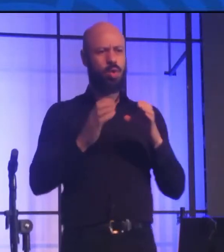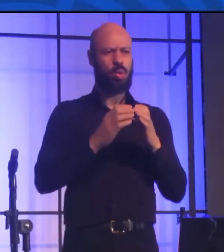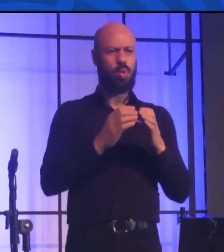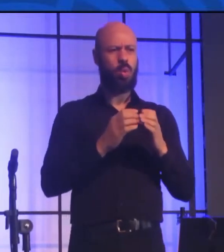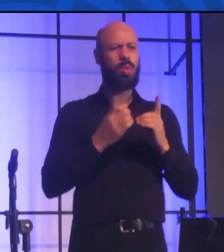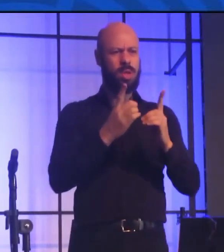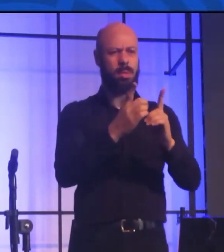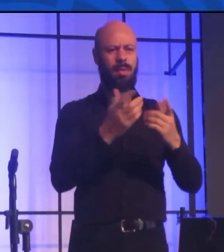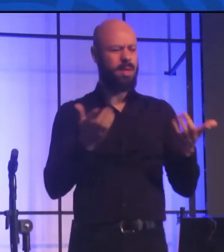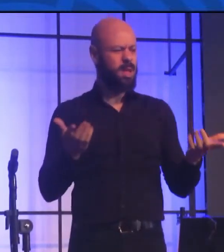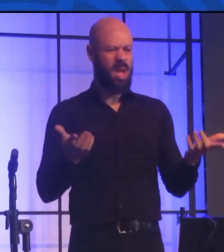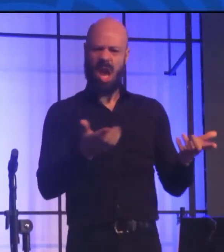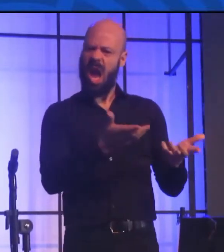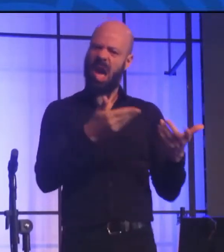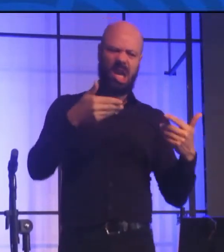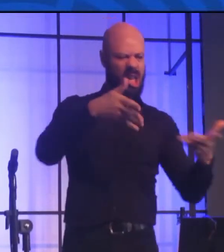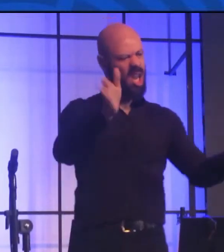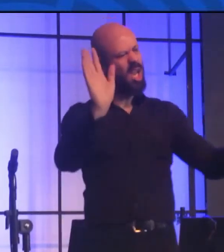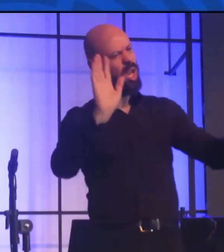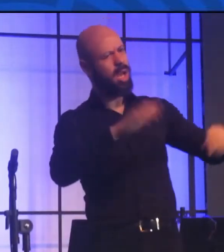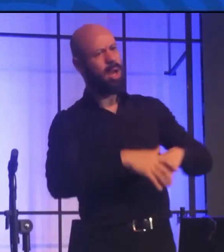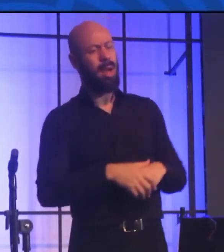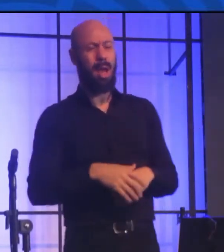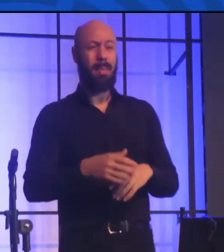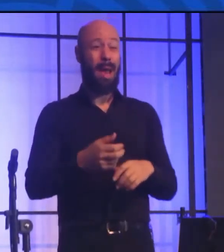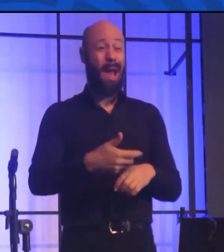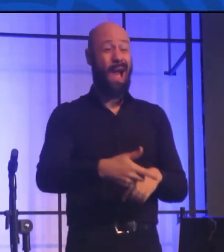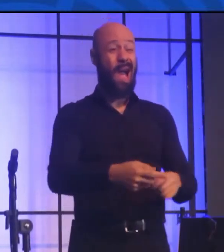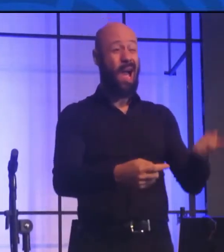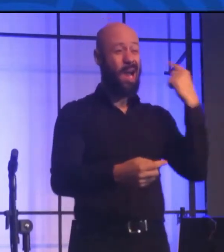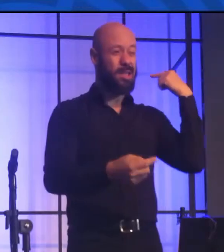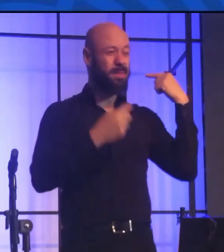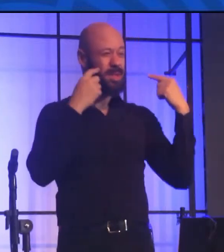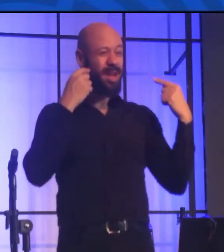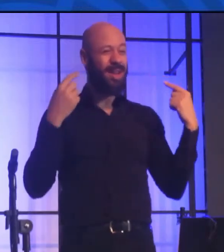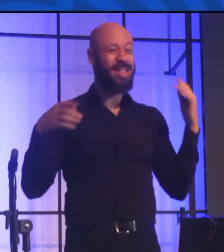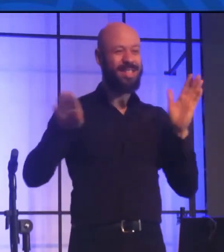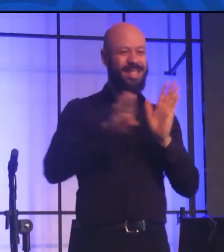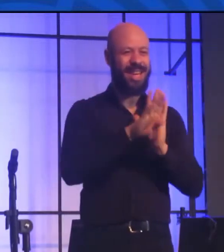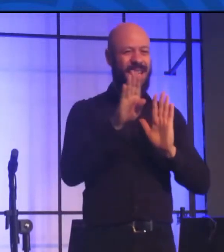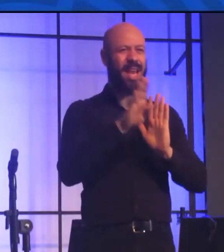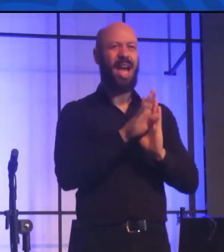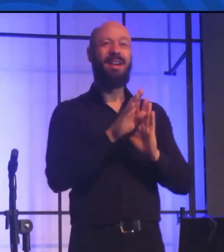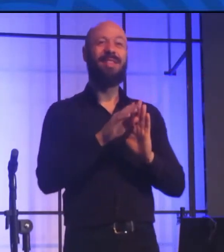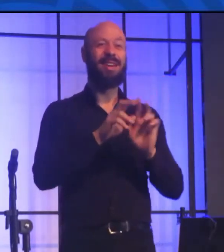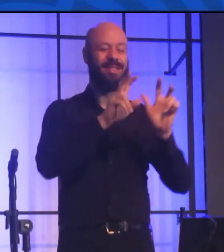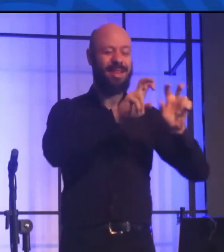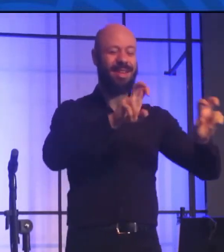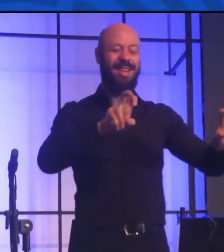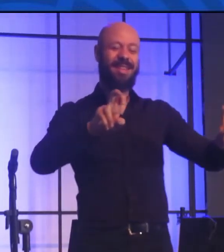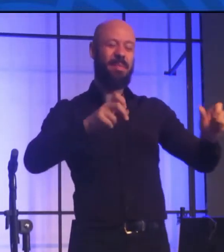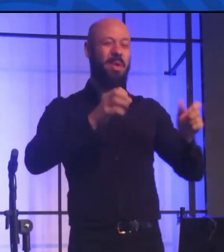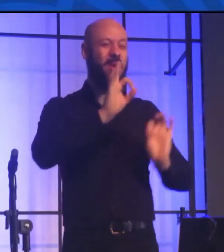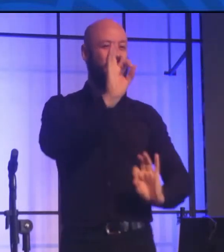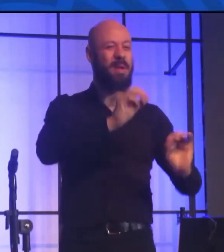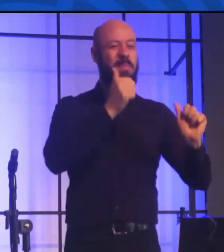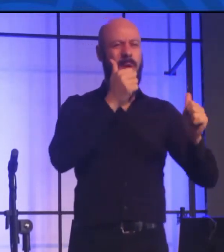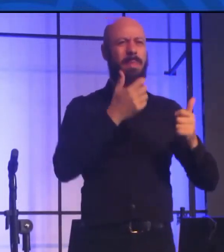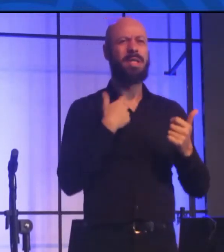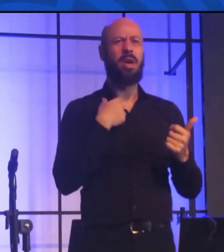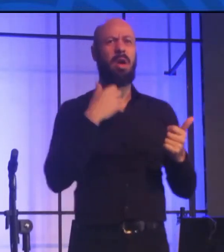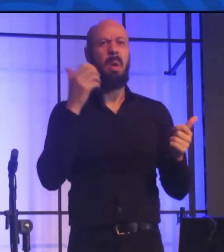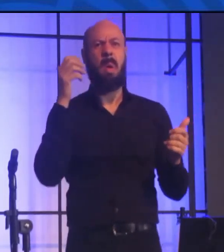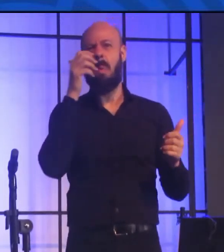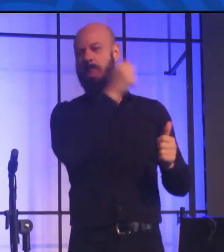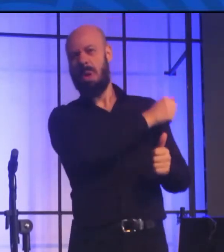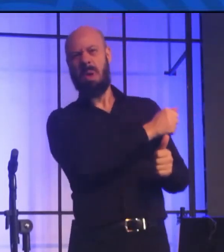droga. Antes eu chegava e podia ter um lugar bom para mim, agora eu chego e está tudo tomado. Eu agora chego, não consigo mais botar o meu